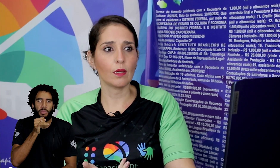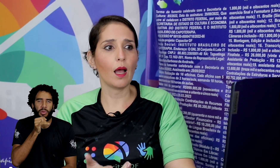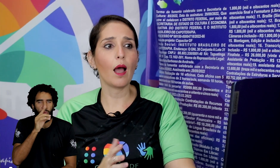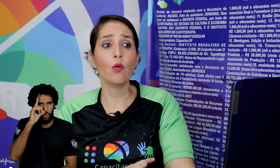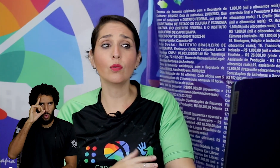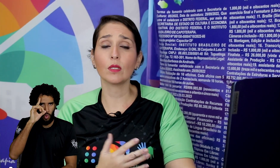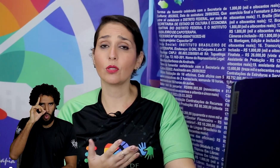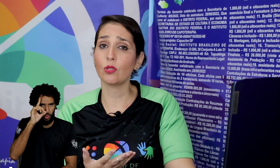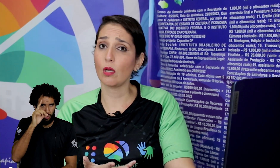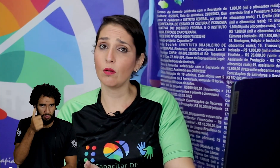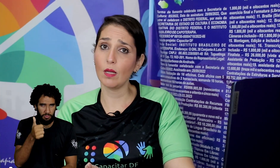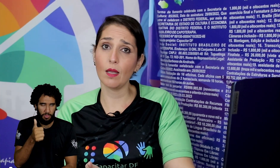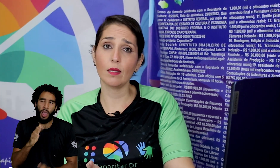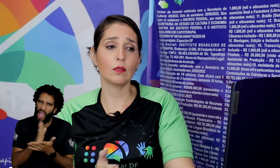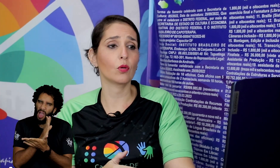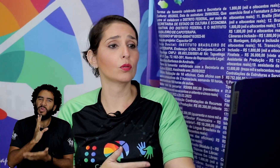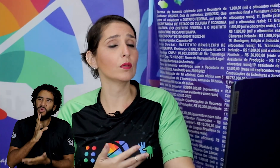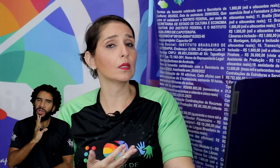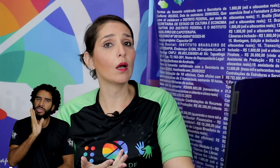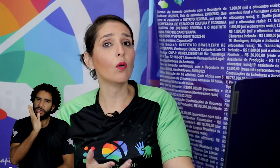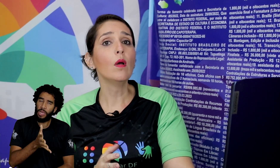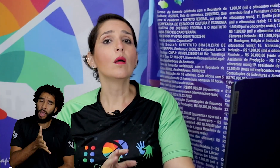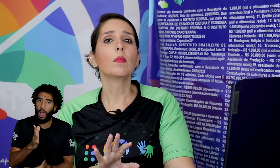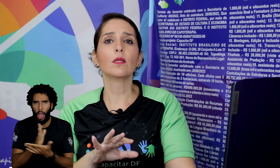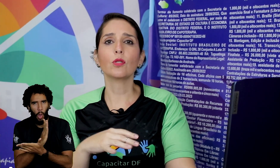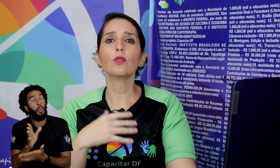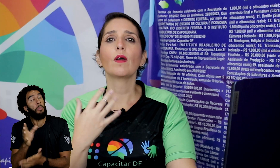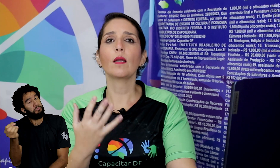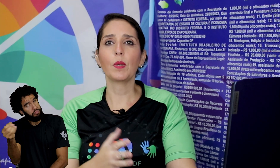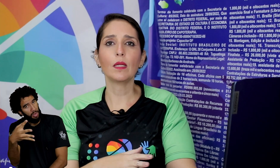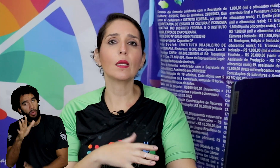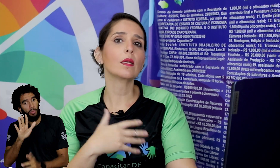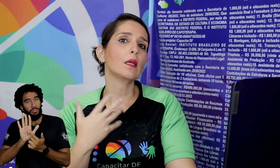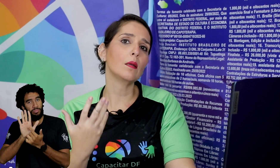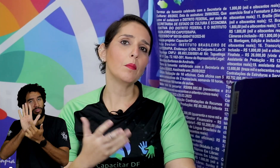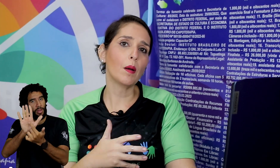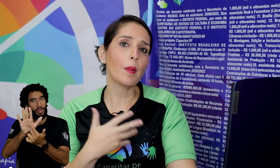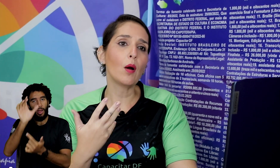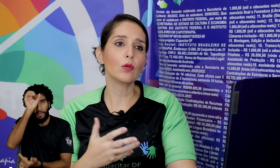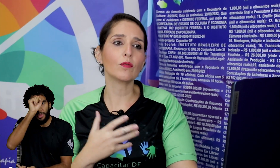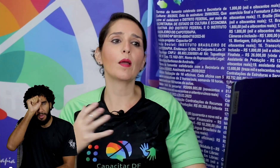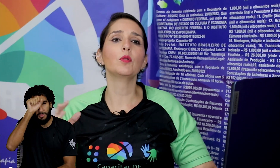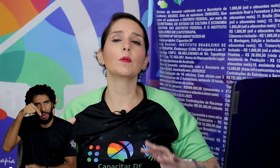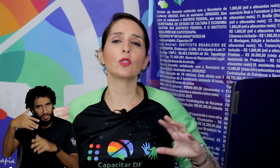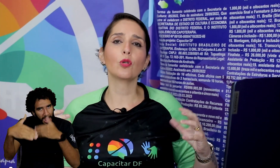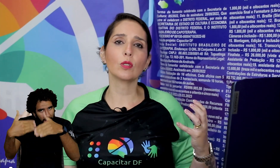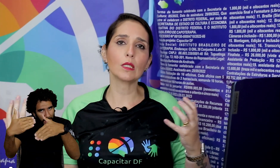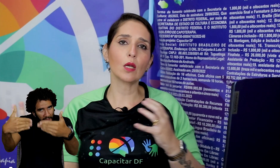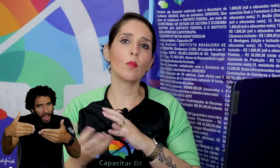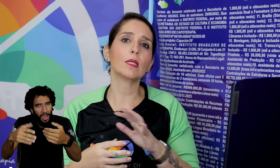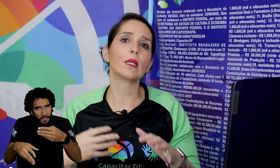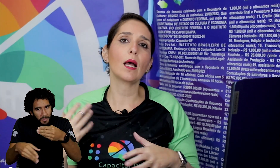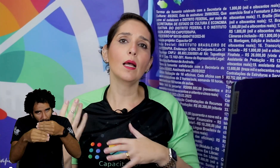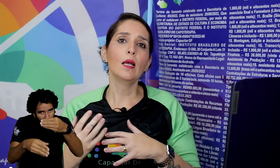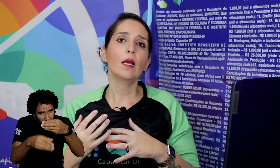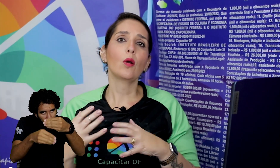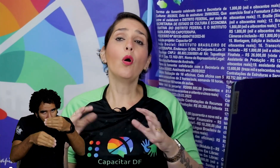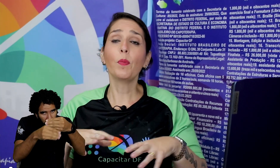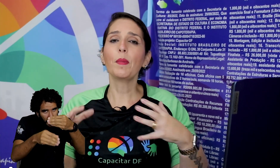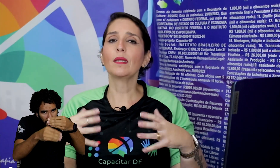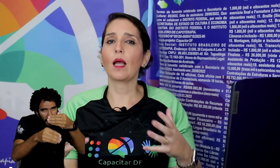dia, tá? Alguns a gente já conhece, outros não, mas a gente vai aprender aqui alguns verbos para a gente conseguir começar